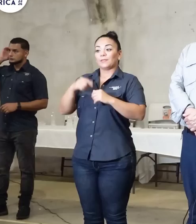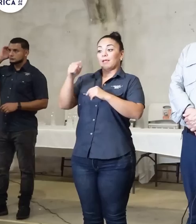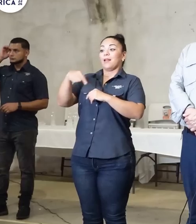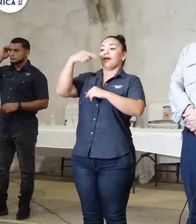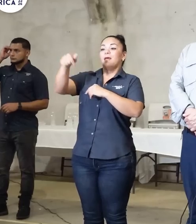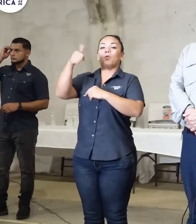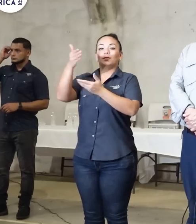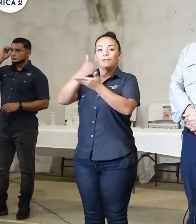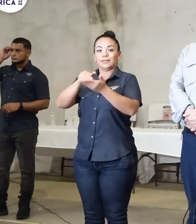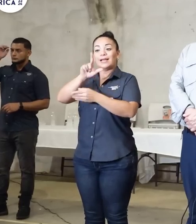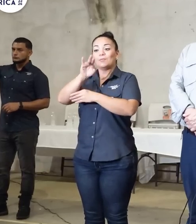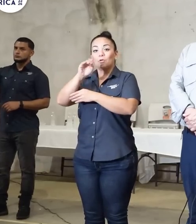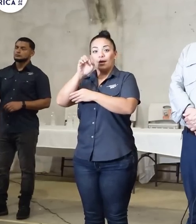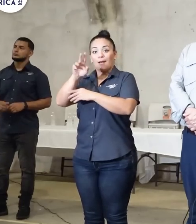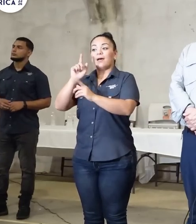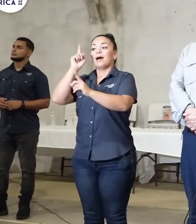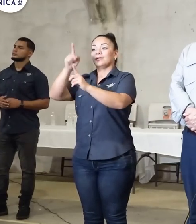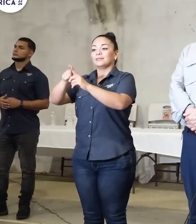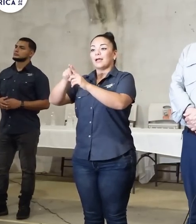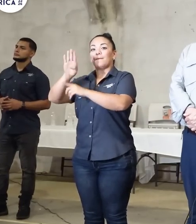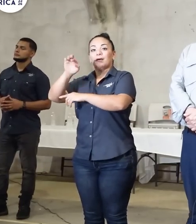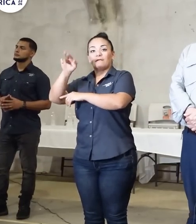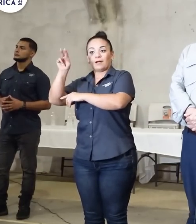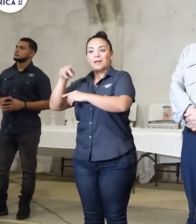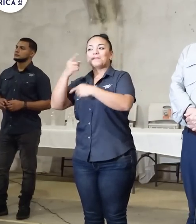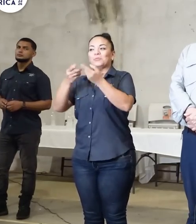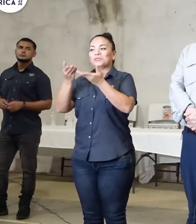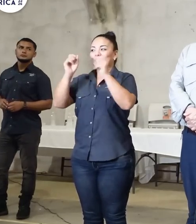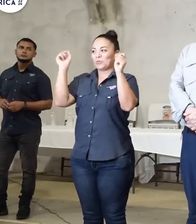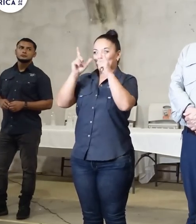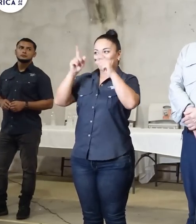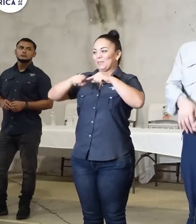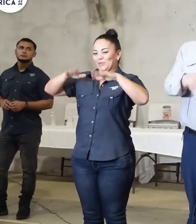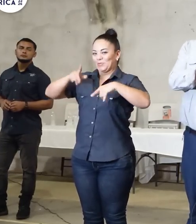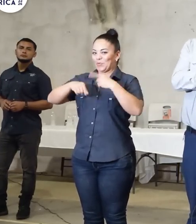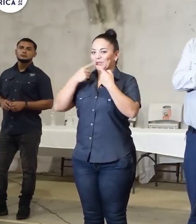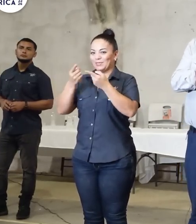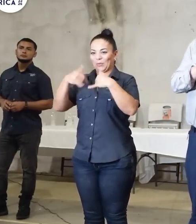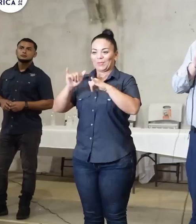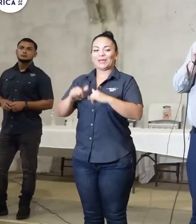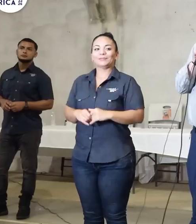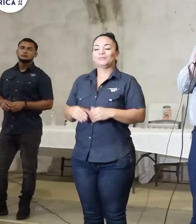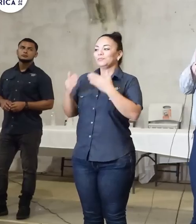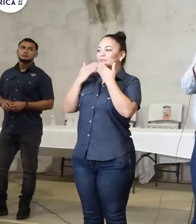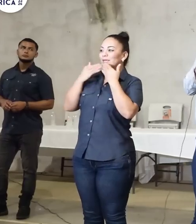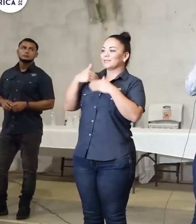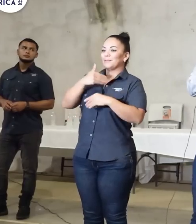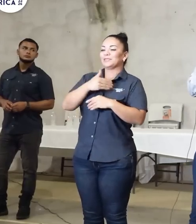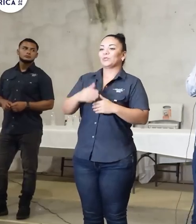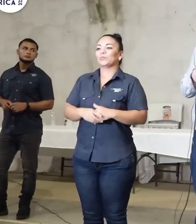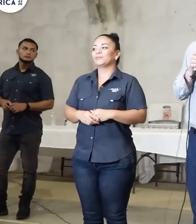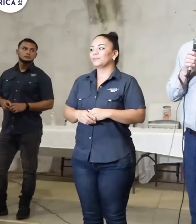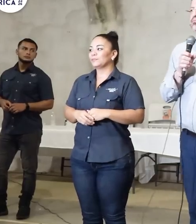que va de Limonal a Barranca, ya les vamos a dar una sorpresa, pero no la puedo adelantar todavía. Muchas gracias, ministro.